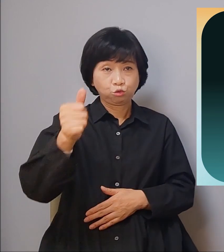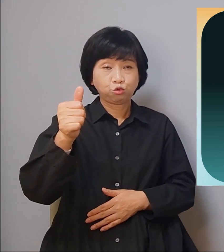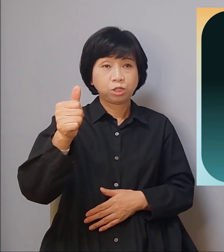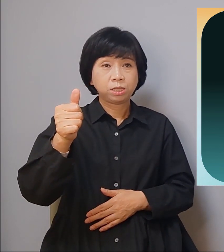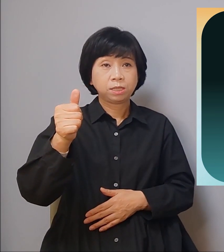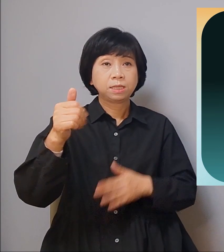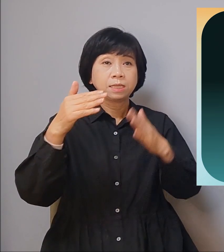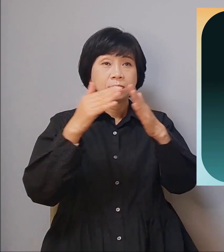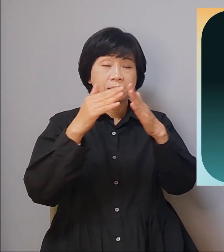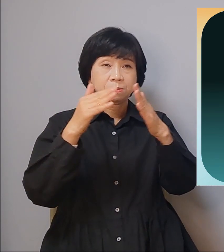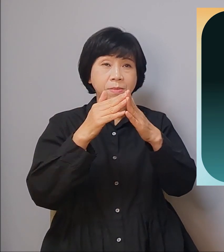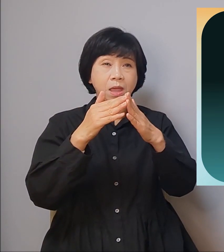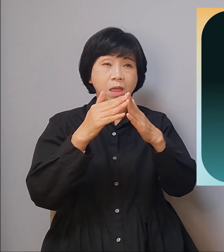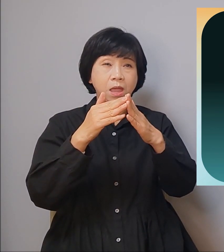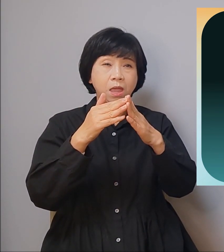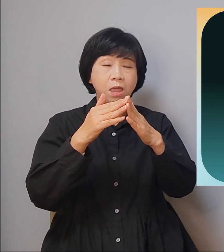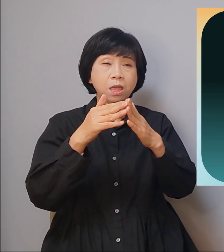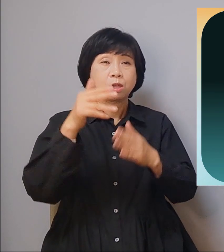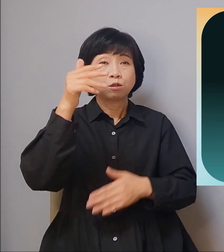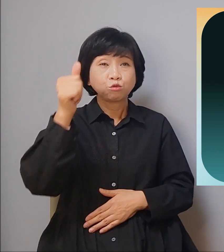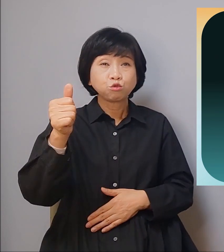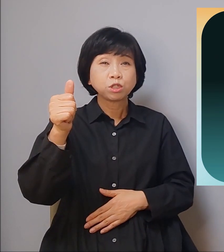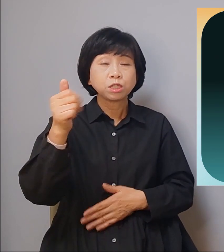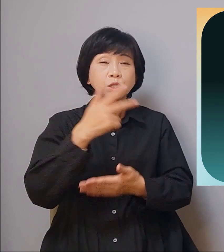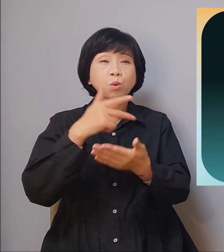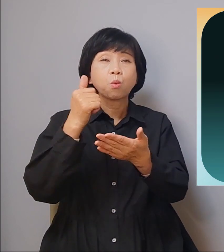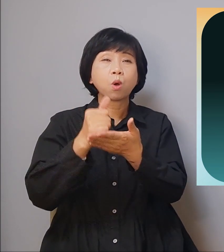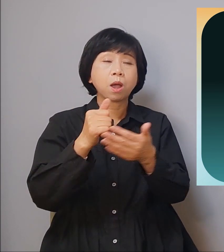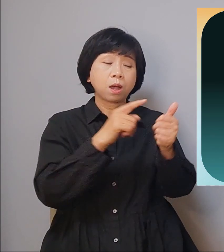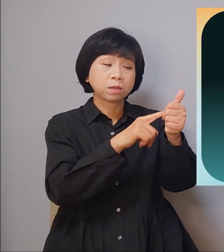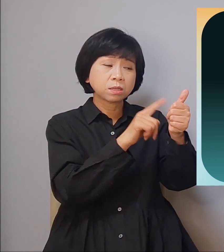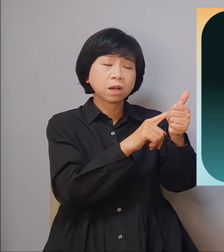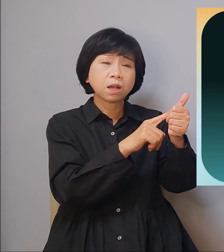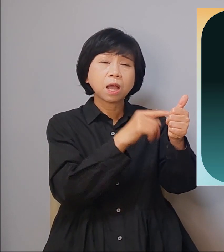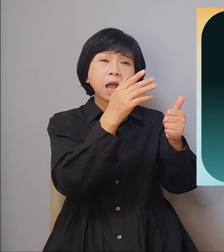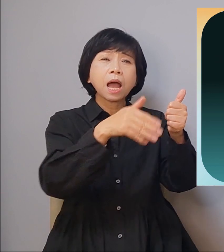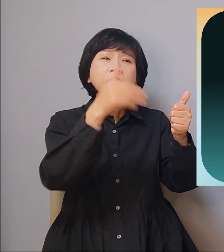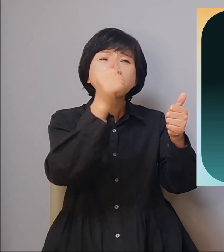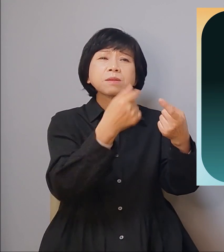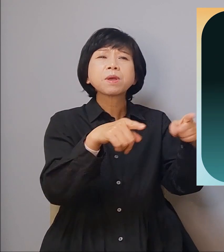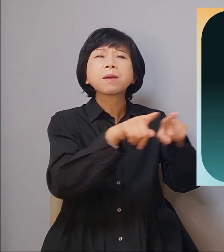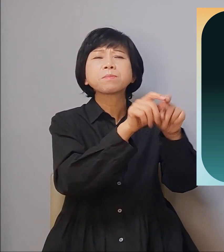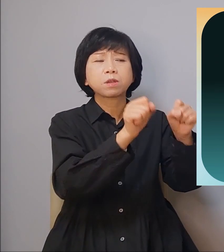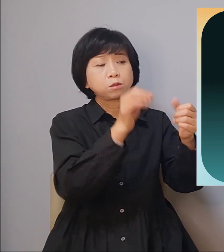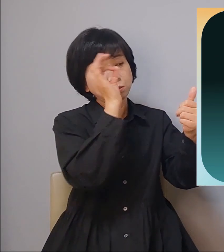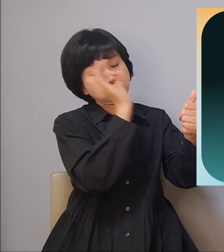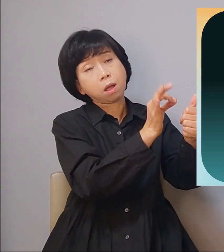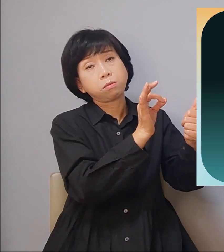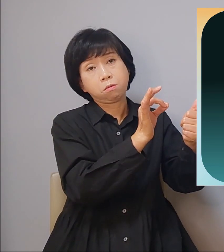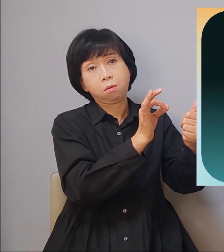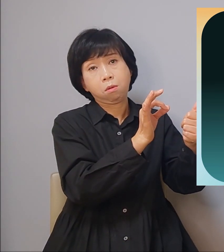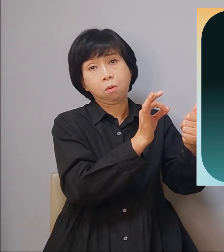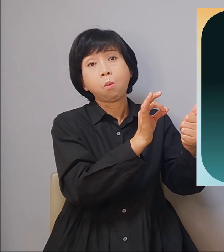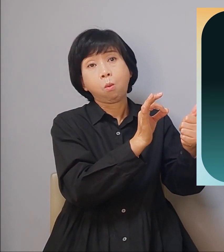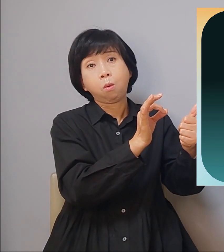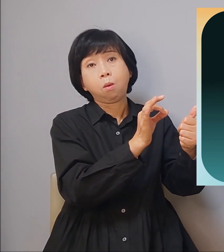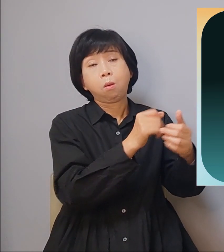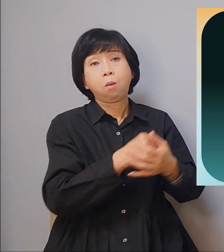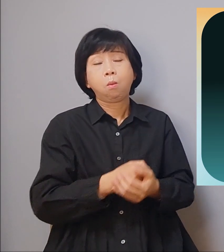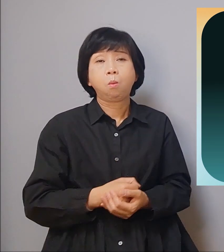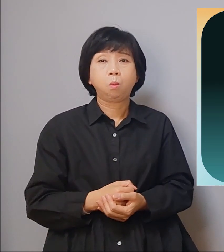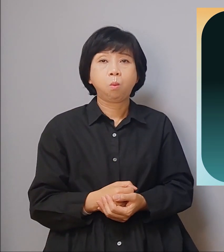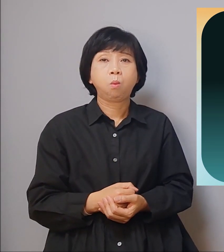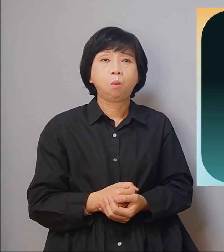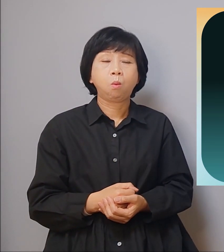사람의 집에 있으니 그의 주인이 여호와께서 그와 함께 하심을 보며, 아니 주인도 봤대요. 그렇지요.